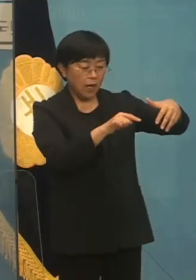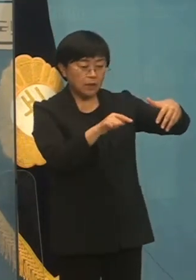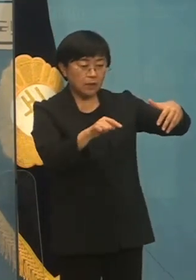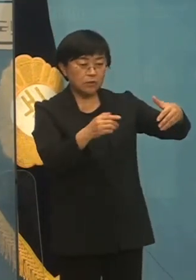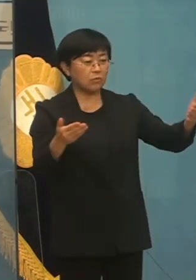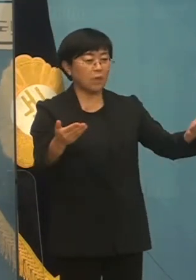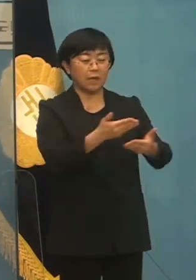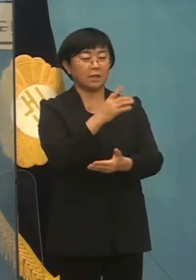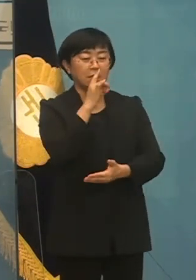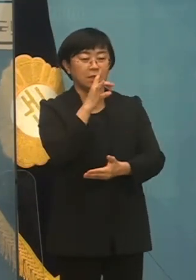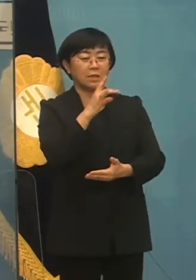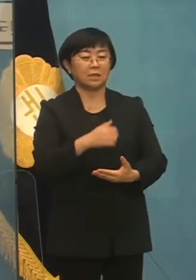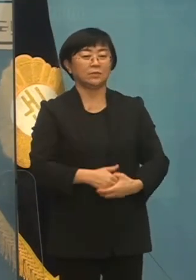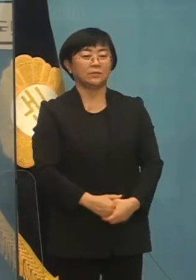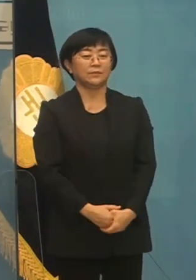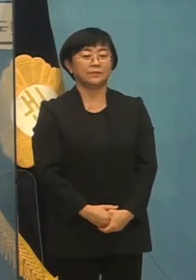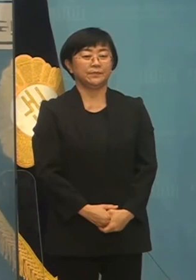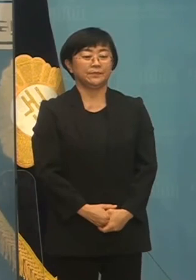이 정부입니까?